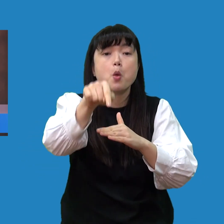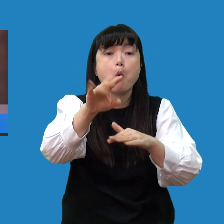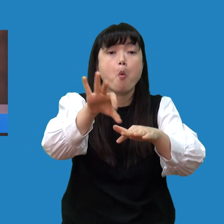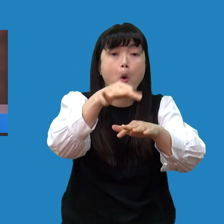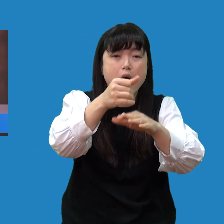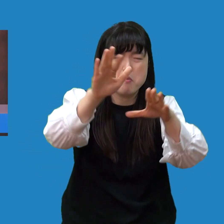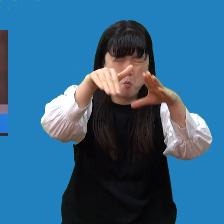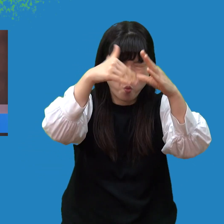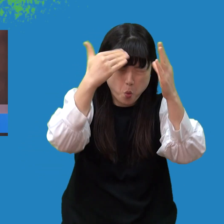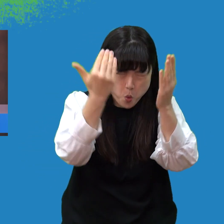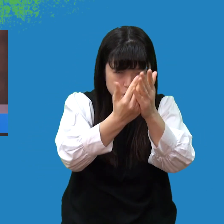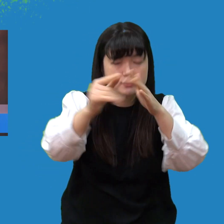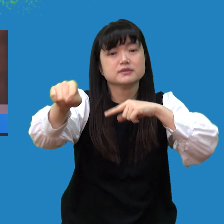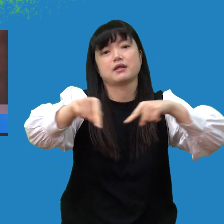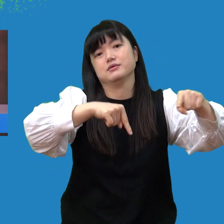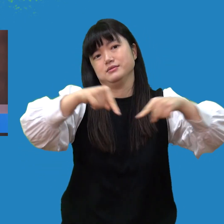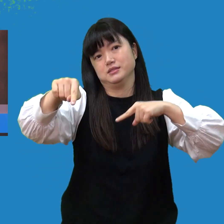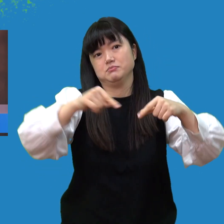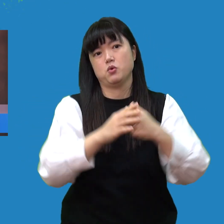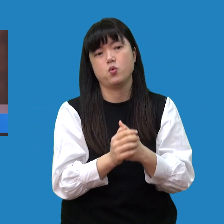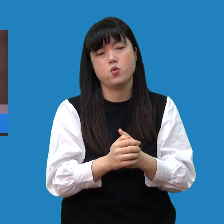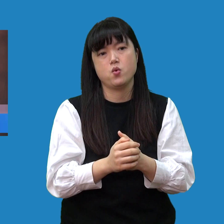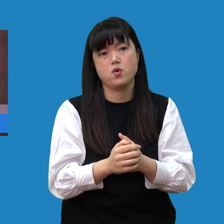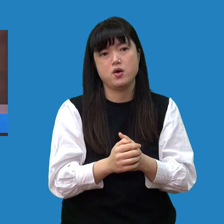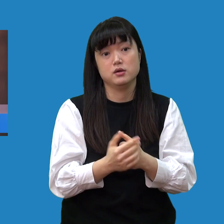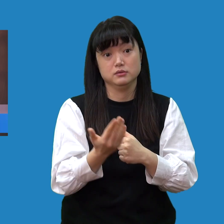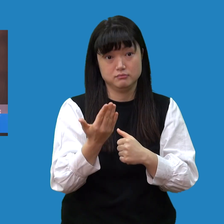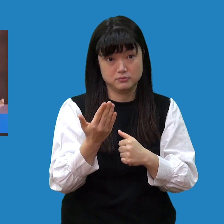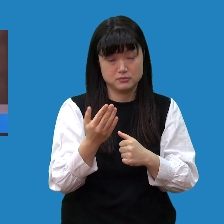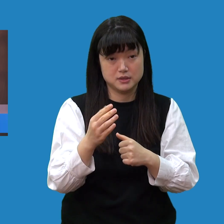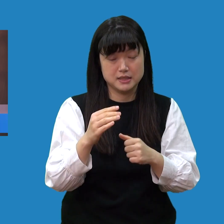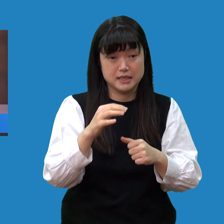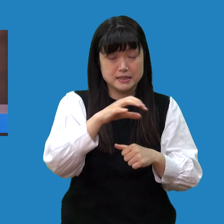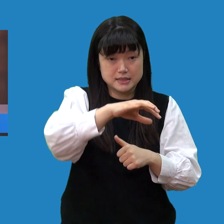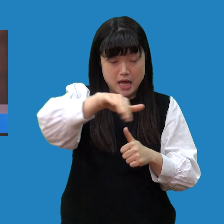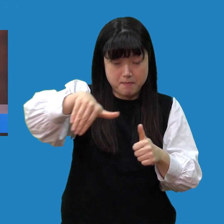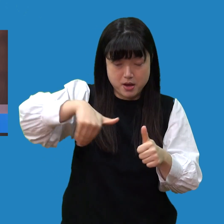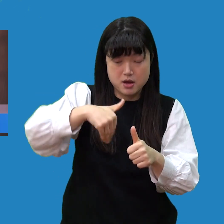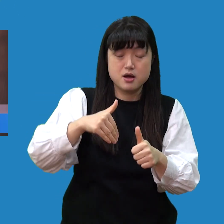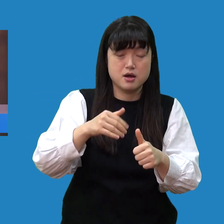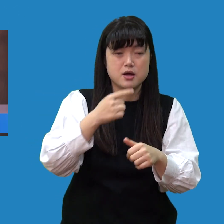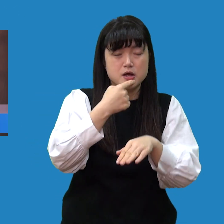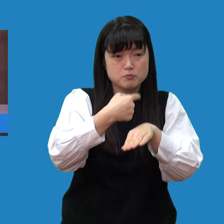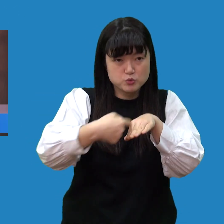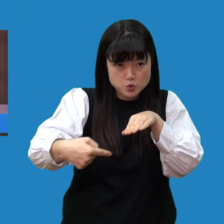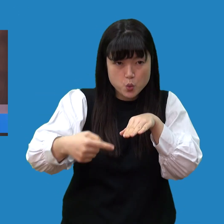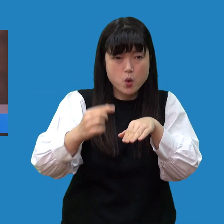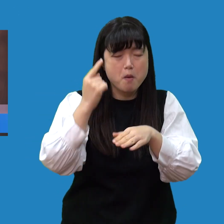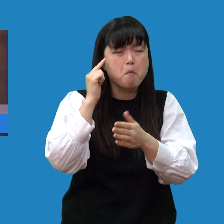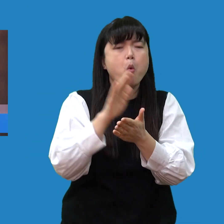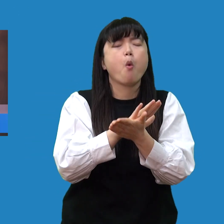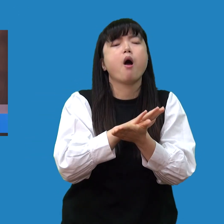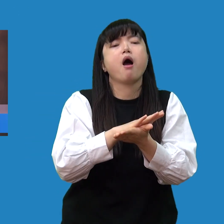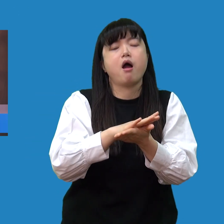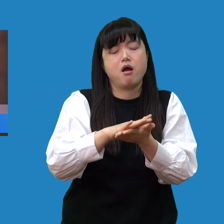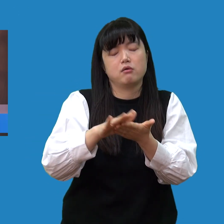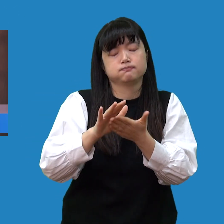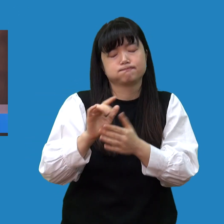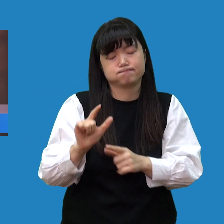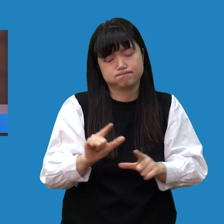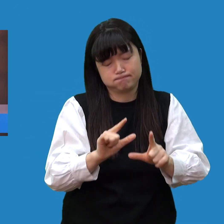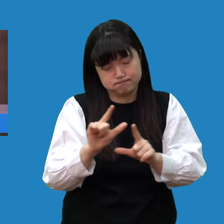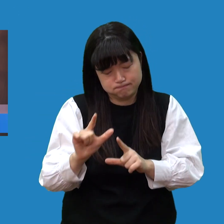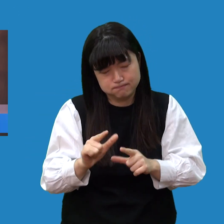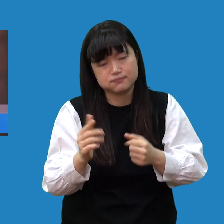건너편의 왕을 모두 다스림으로 그가 사방에 둘린 민족과